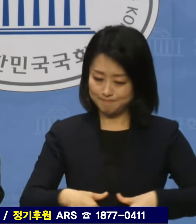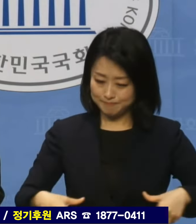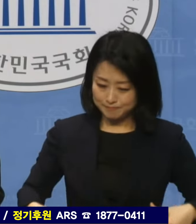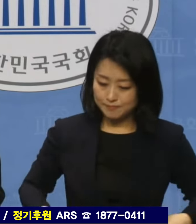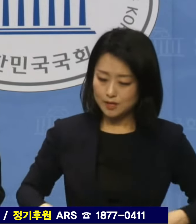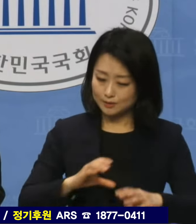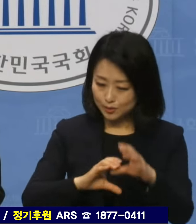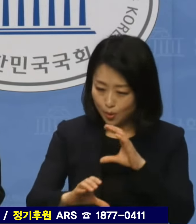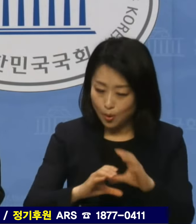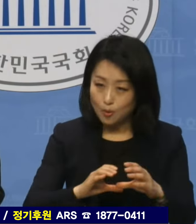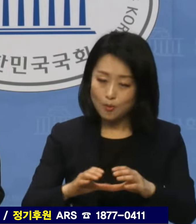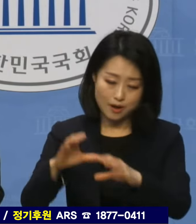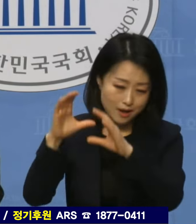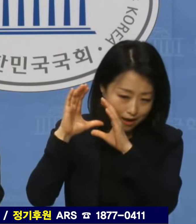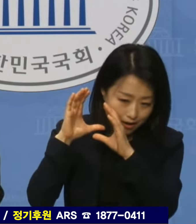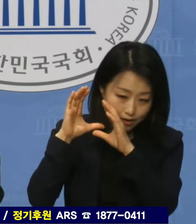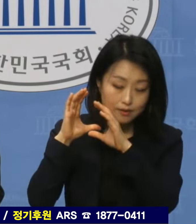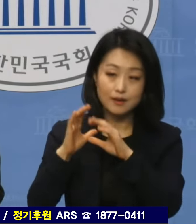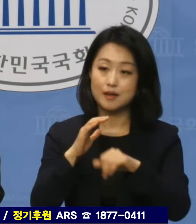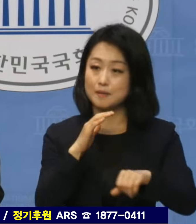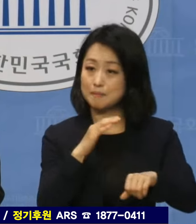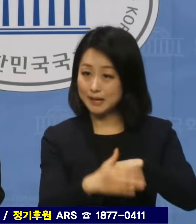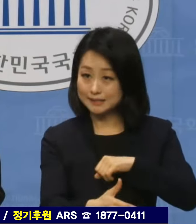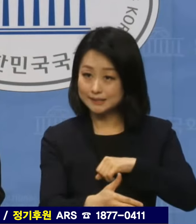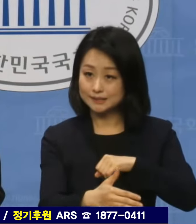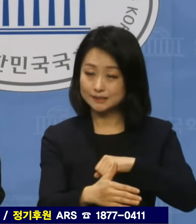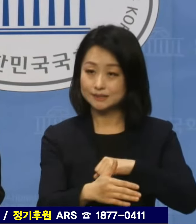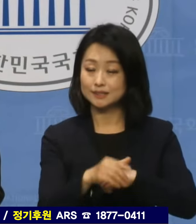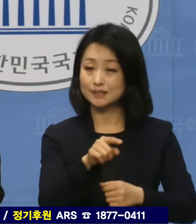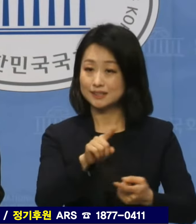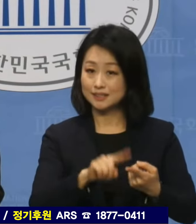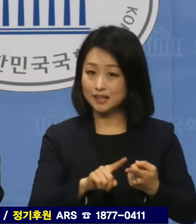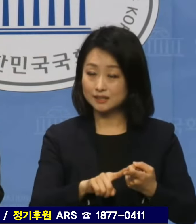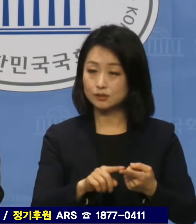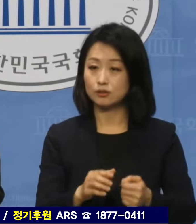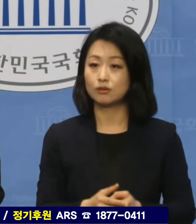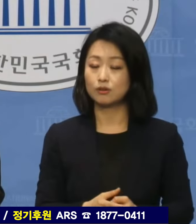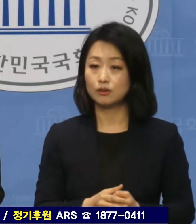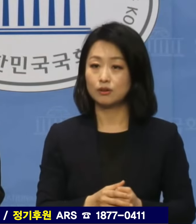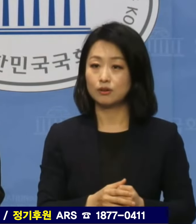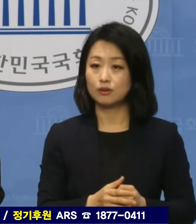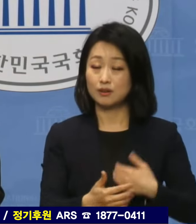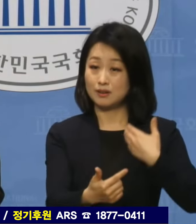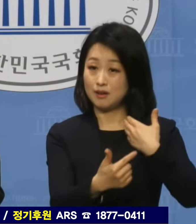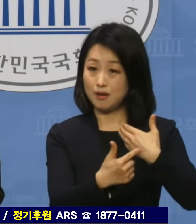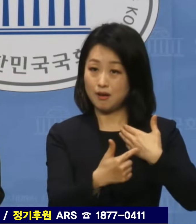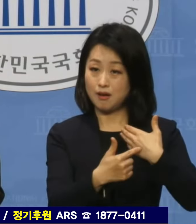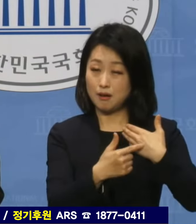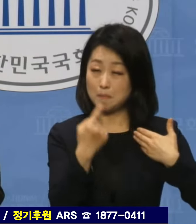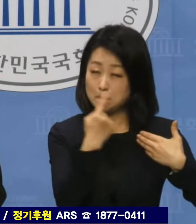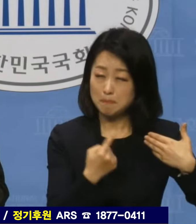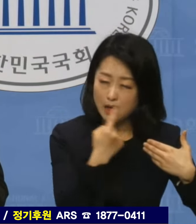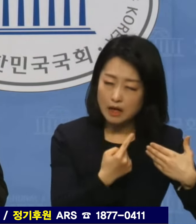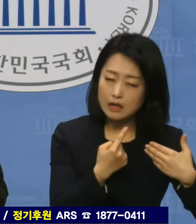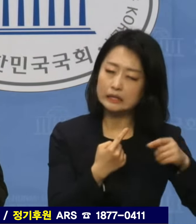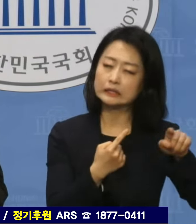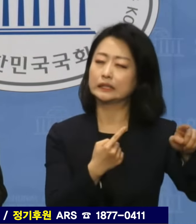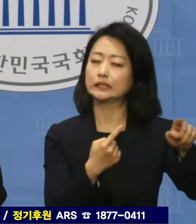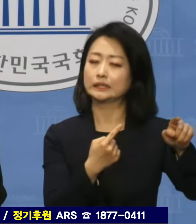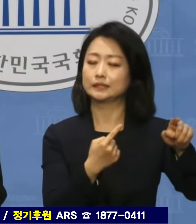소통하고 민심을 경청하겠다는 하나만한 다짐으로 국민을 납득시킬 수는 없습니다.